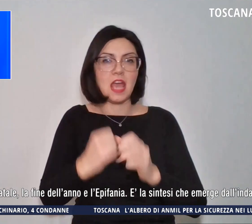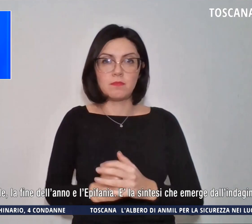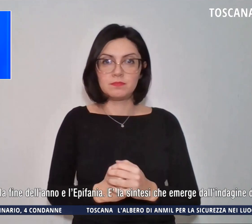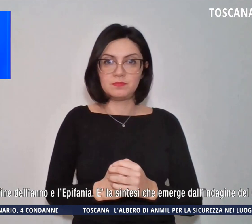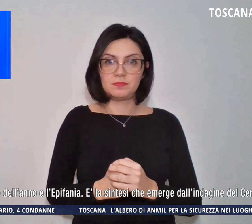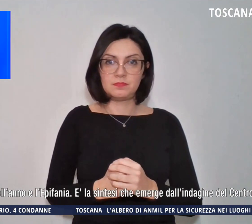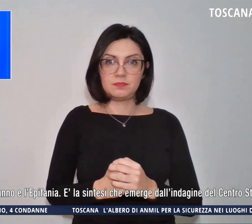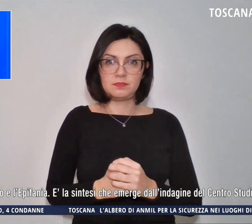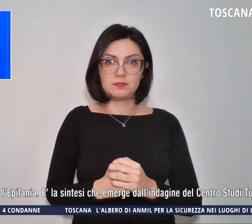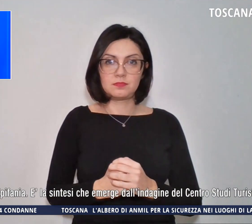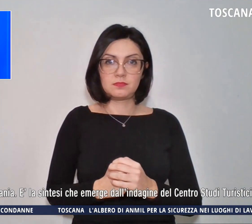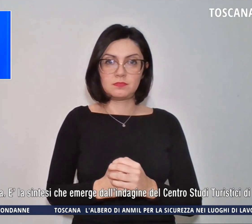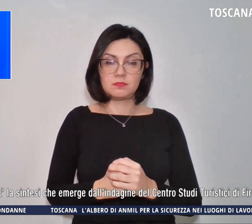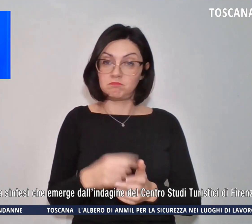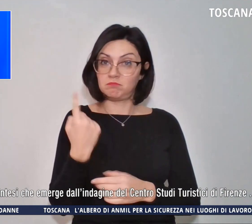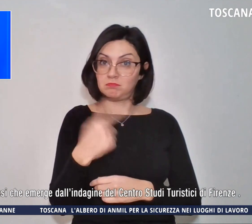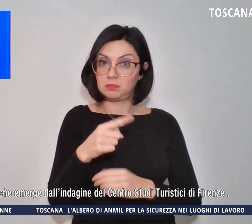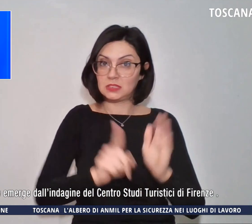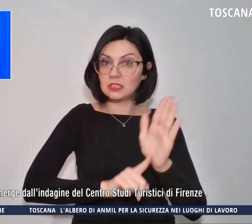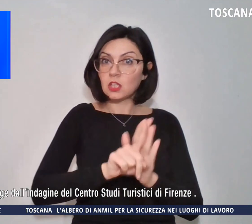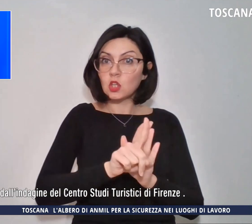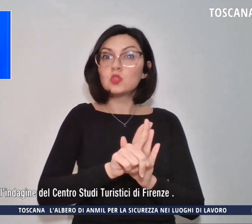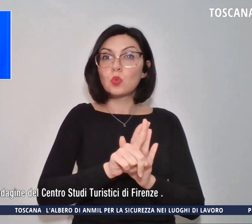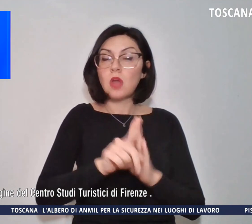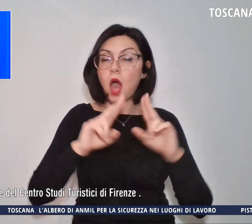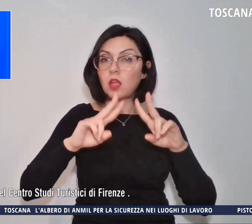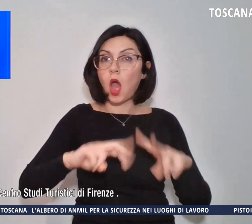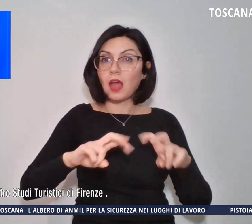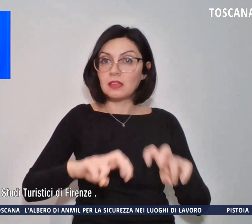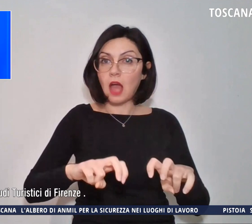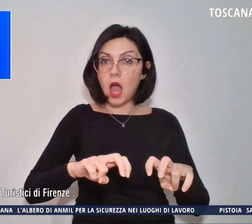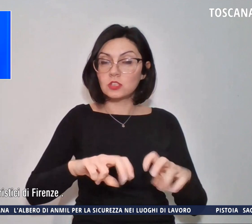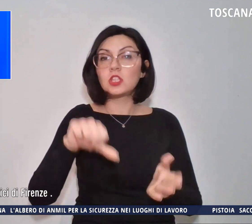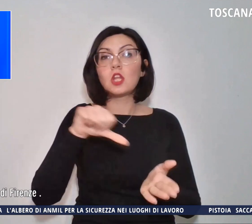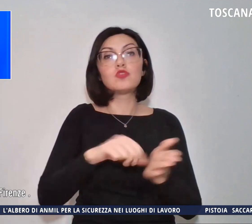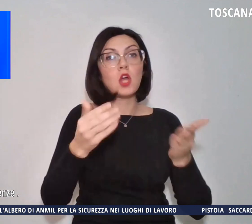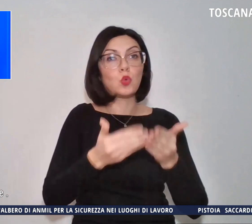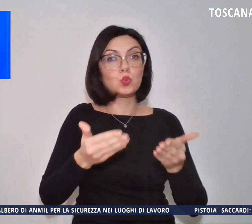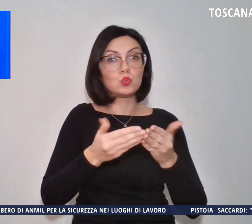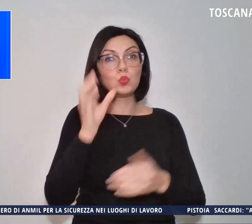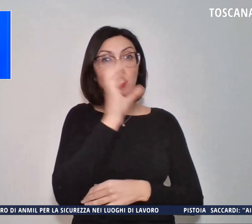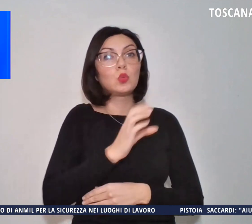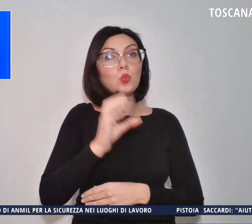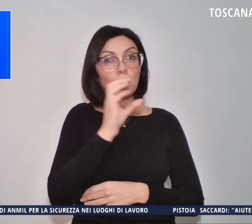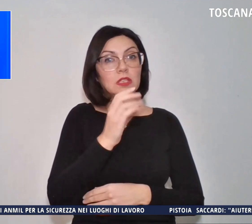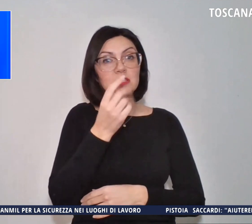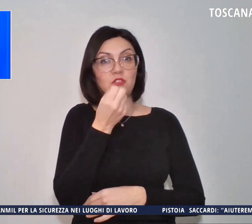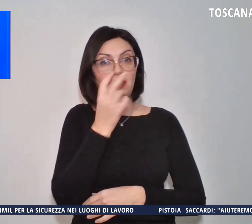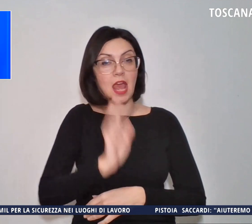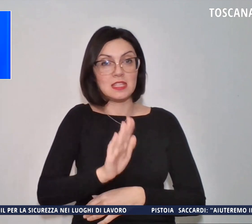è quanto emerge dall'indagine del Centro Studi Turistici di Firenze.